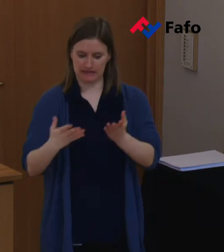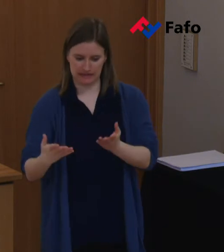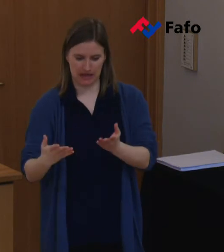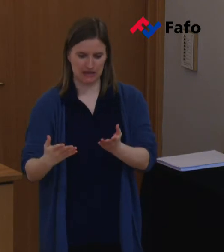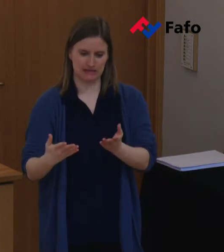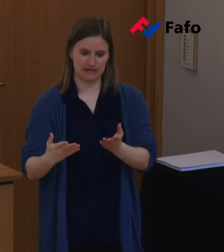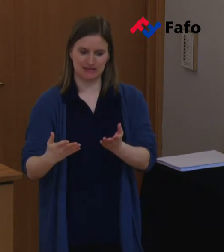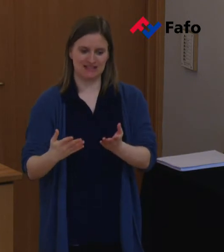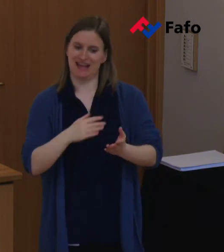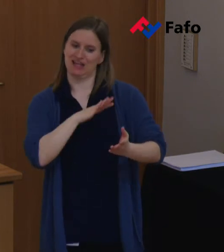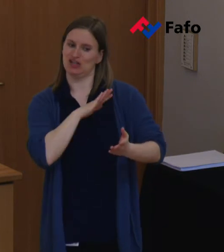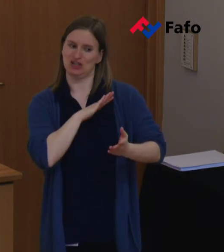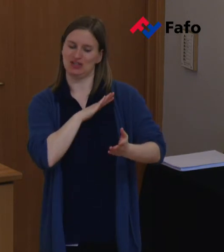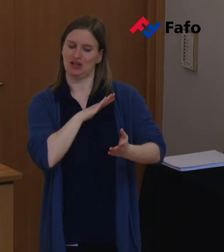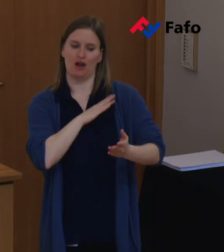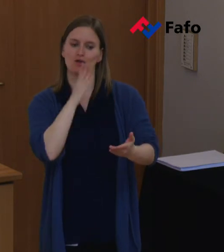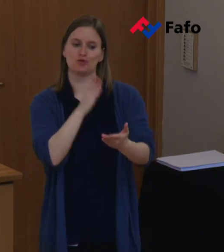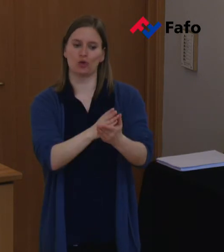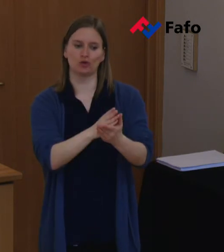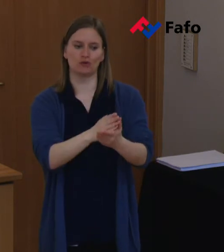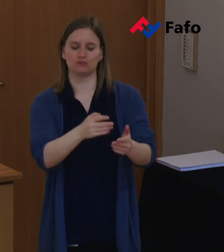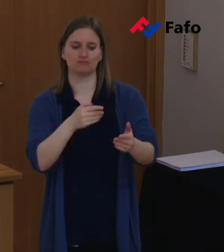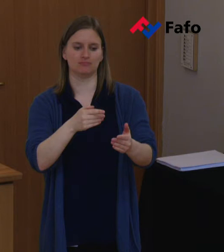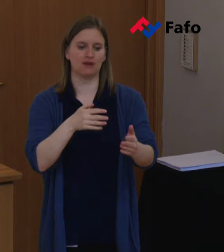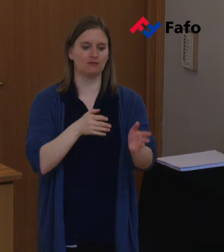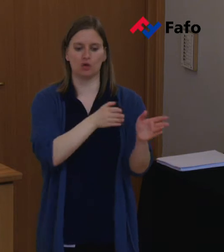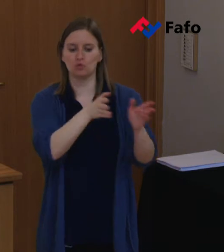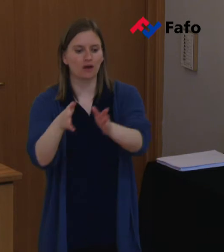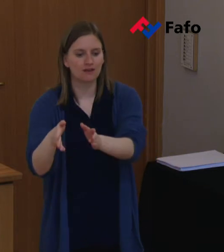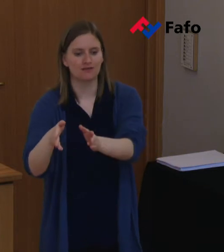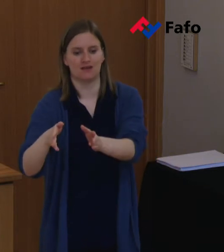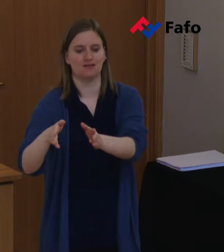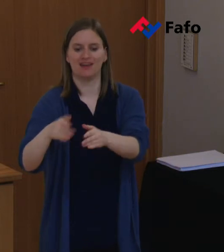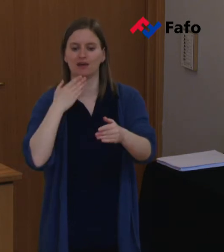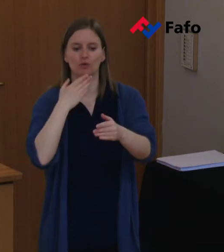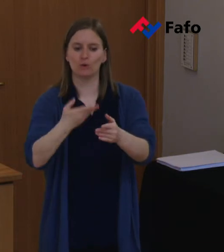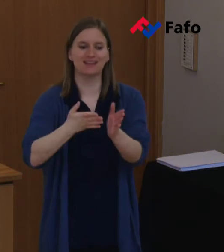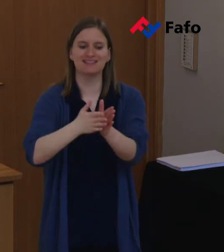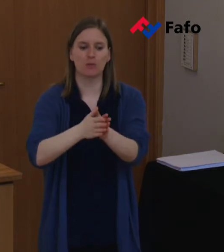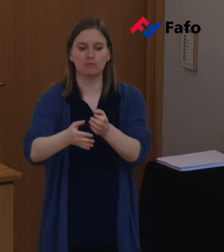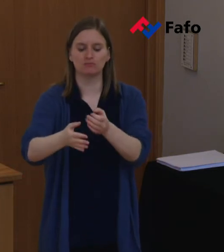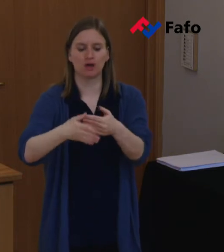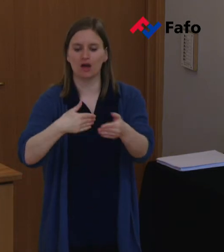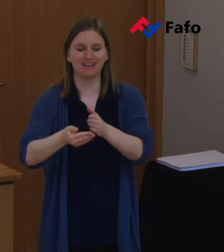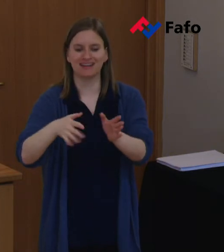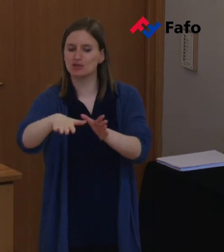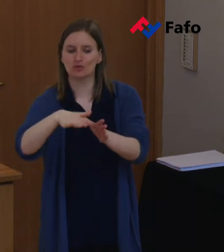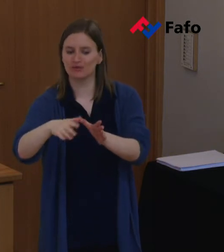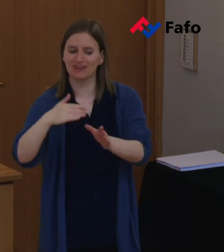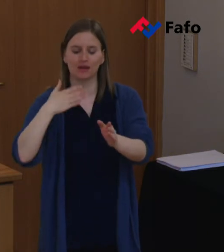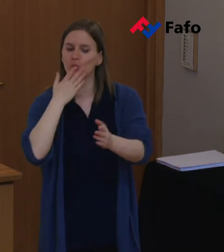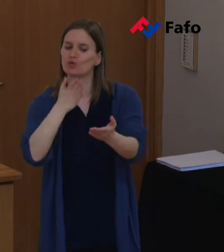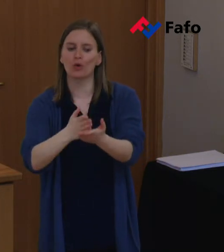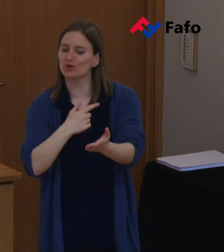jo ikke er tilstrekkelig utadrettet. Vi er ikke gode nok inne i samhandlingszonen, og man må bygge ut